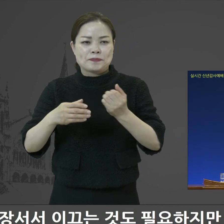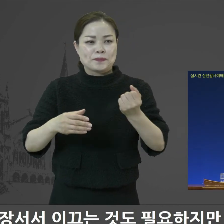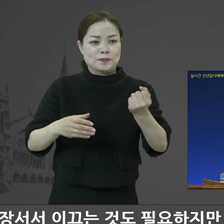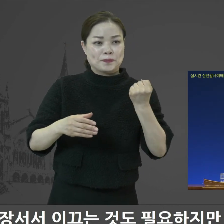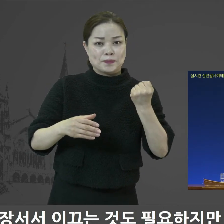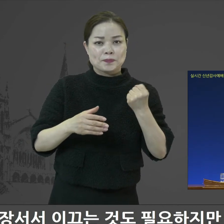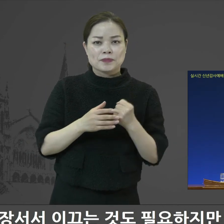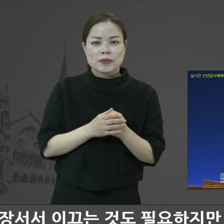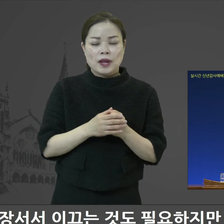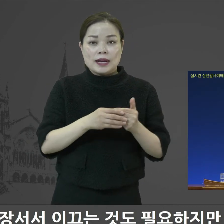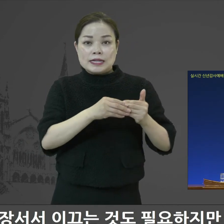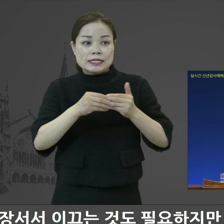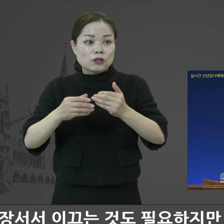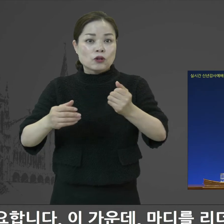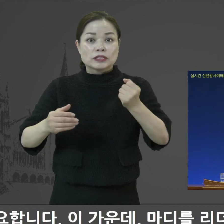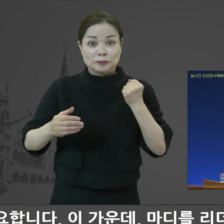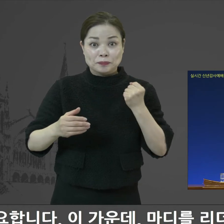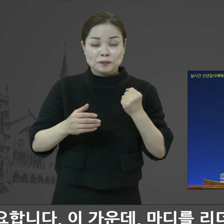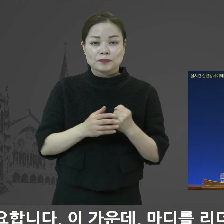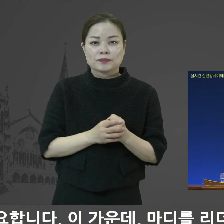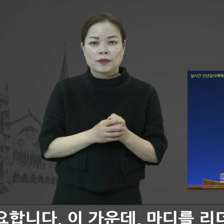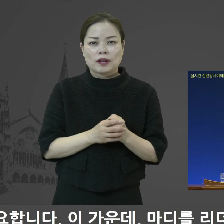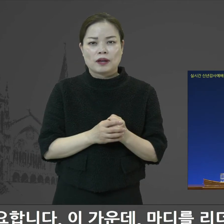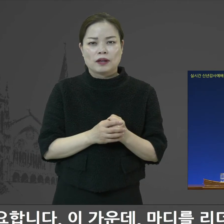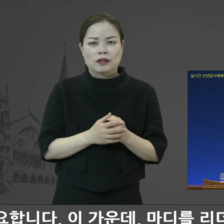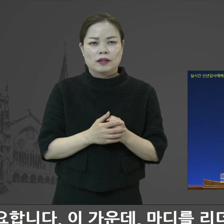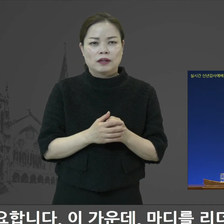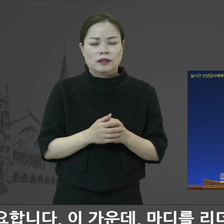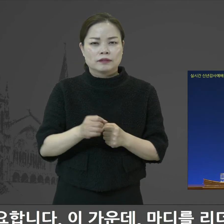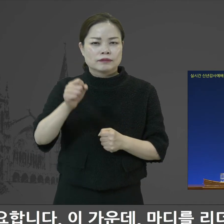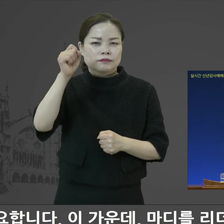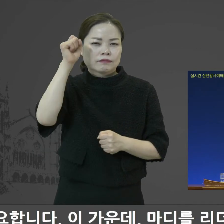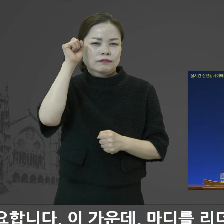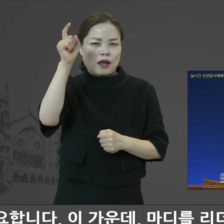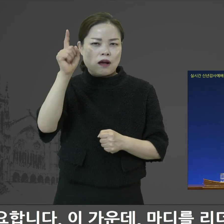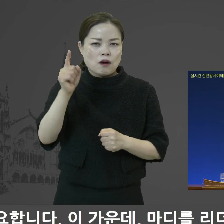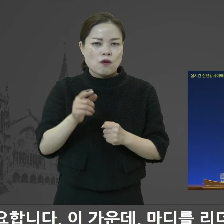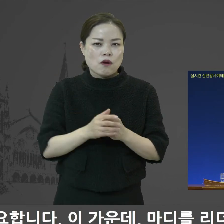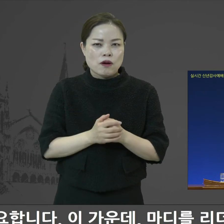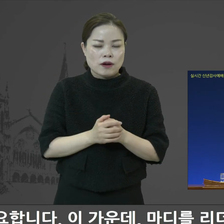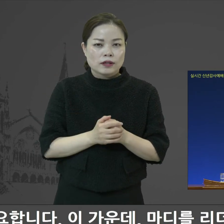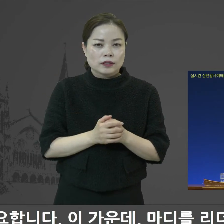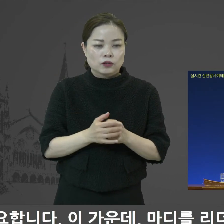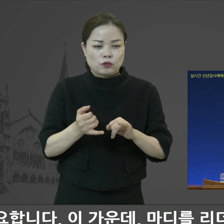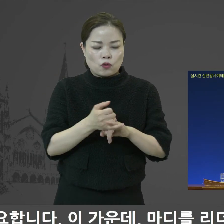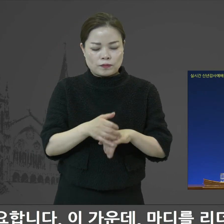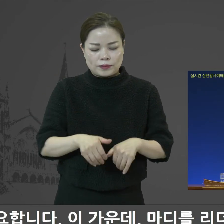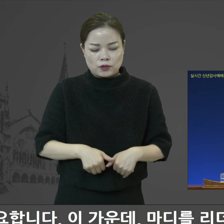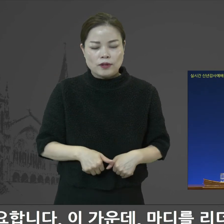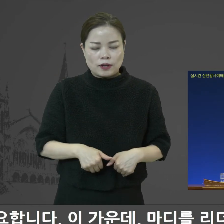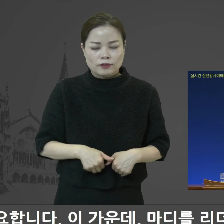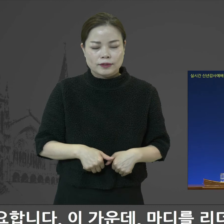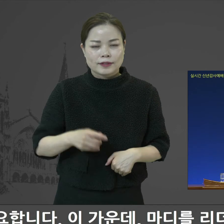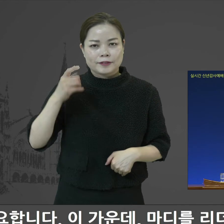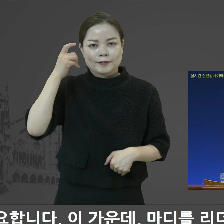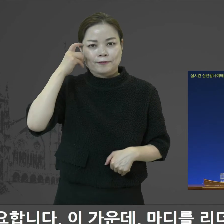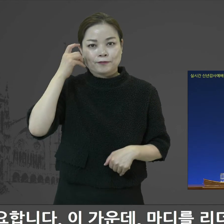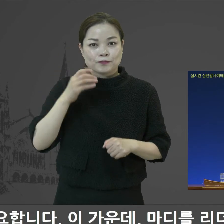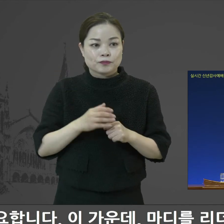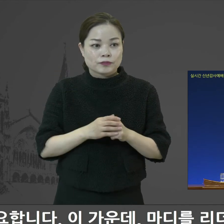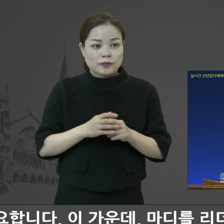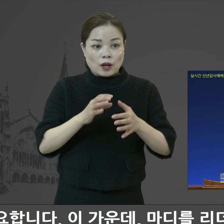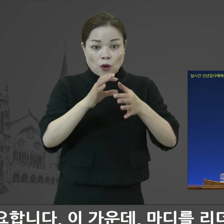여러분, 마디의 리더십, 저는 매우 탁월하며 꼭 필요하다고 확신합니다.